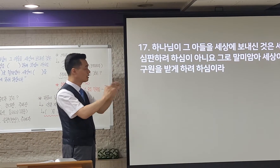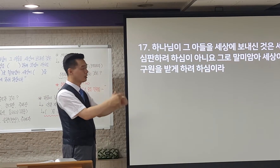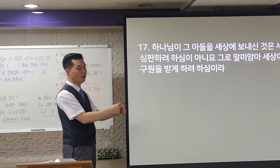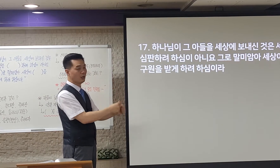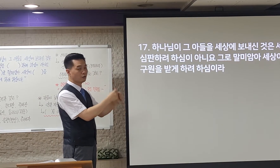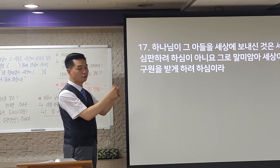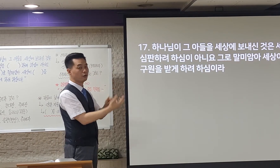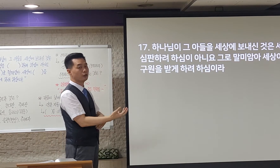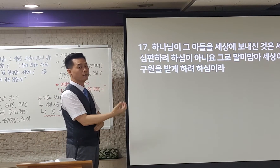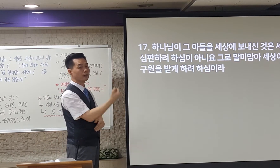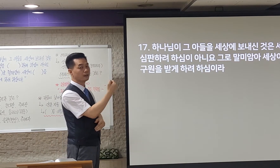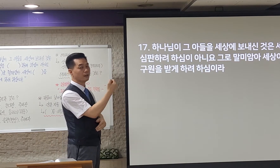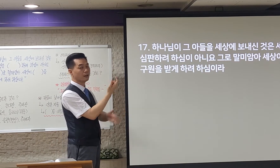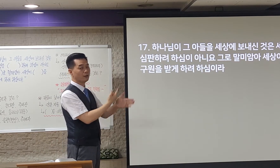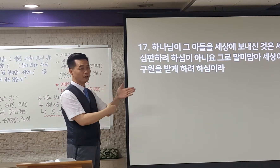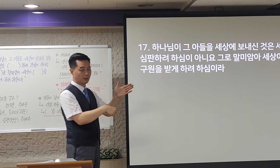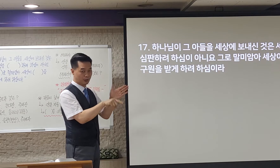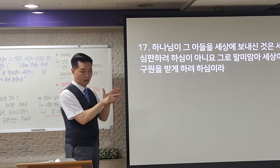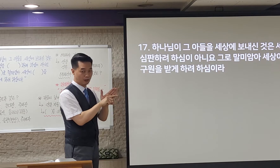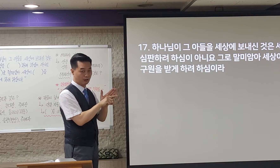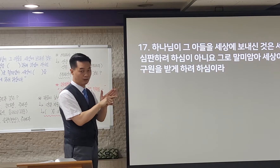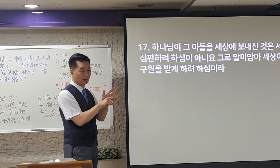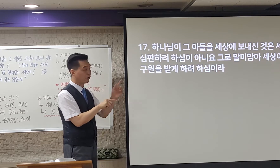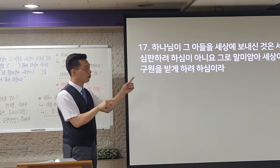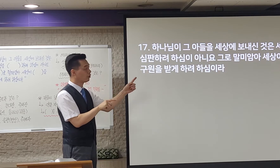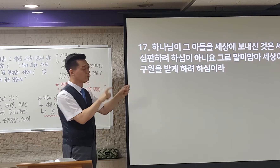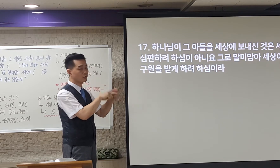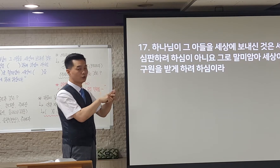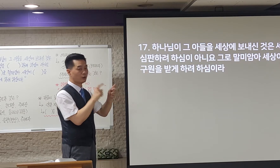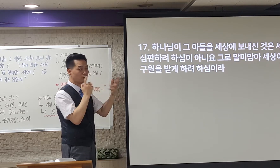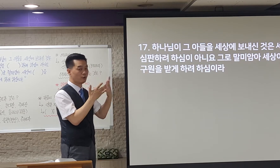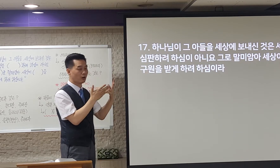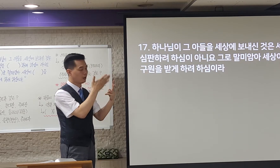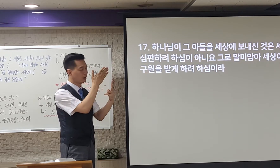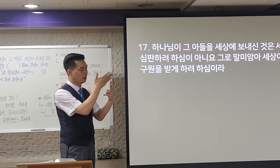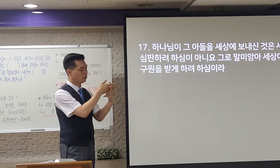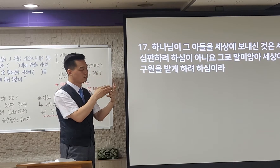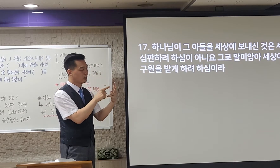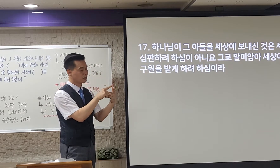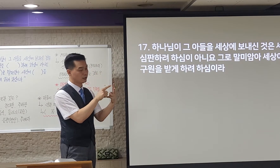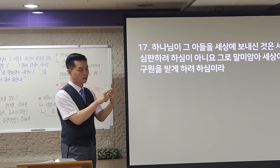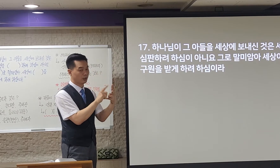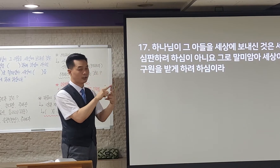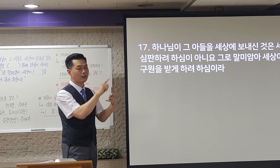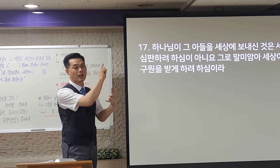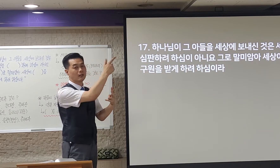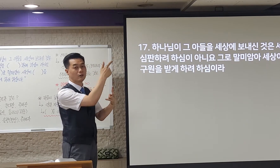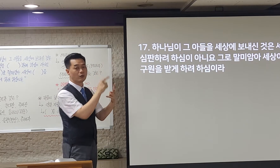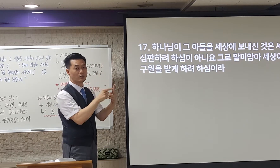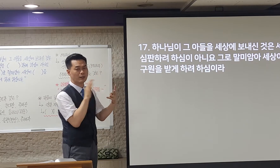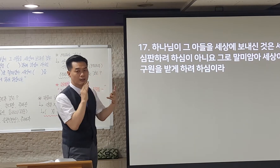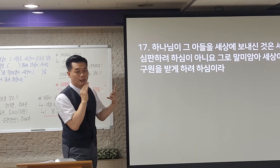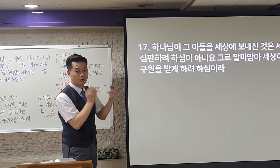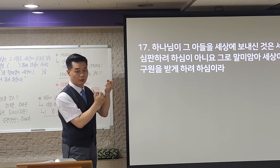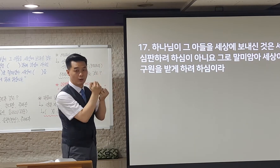세상이 구원을 받게 하려 함이라. 여기는 목적이 분명하게 두 가지로 하나는 아니고 이건 맞다라고 설명하고